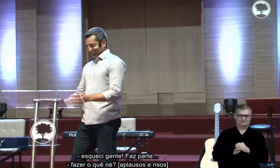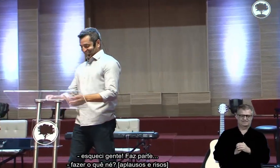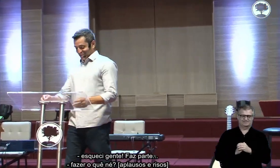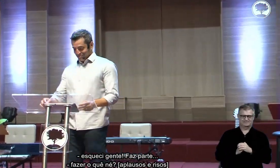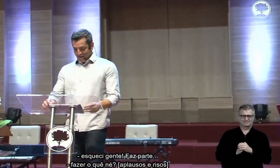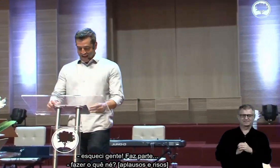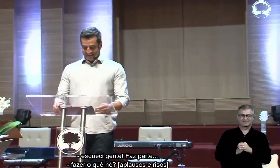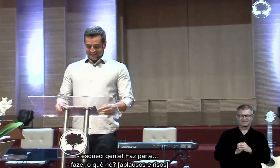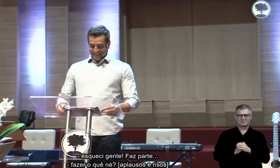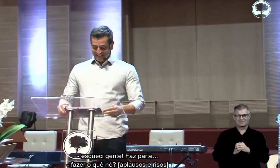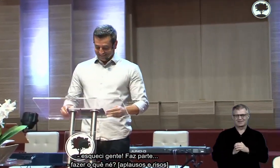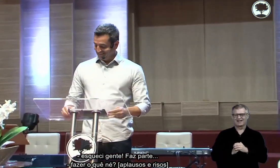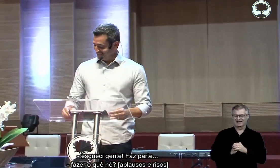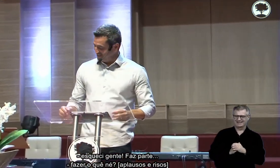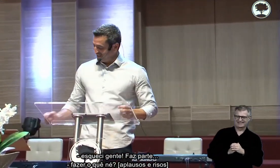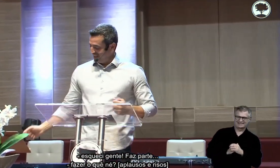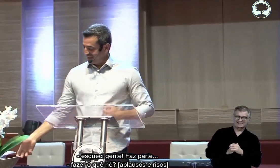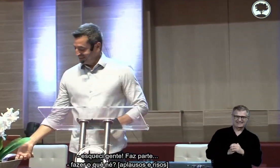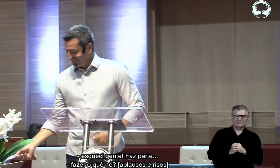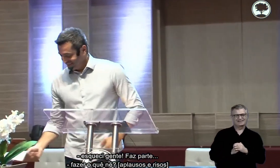É, faz parte, né? Fazer o quê?